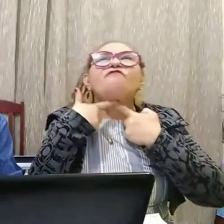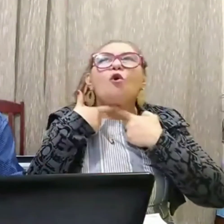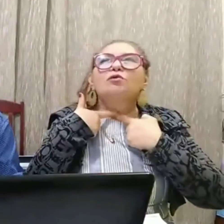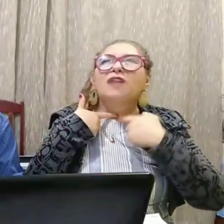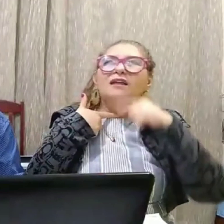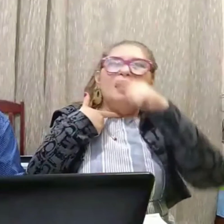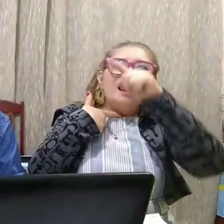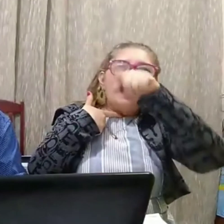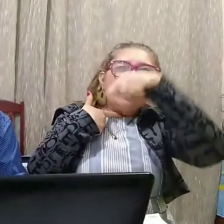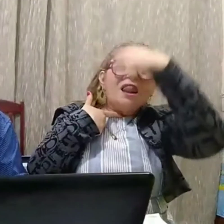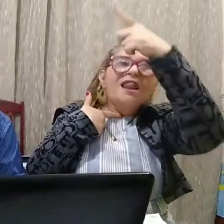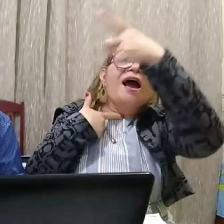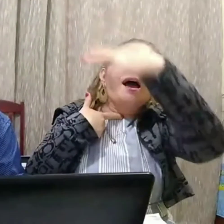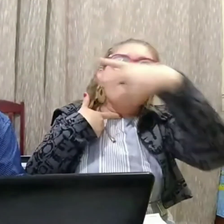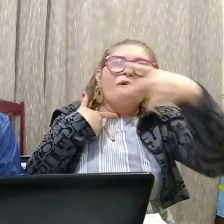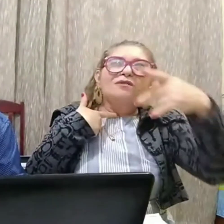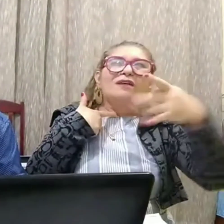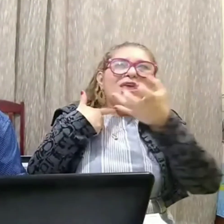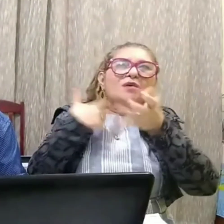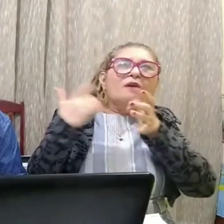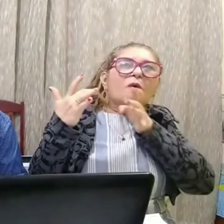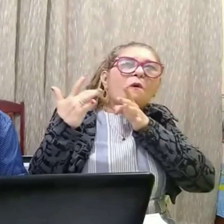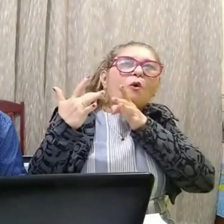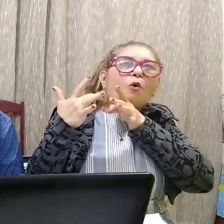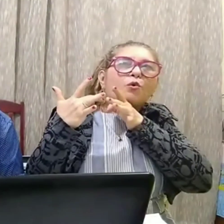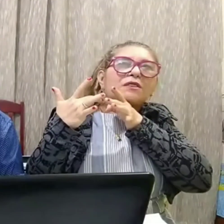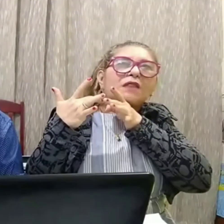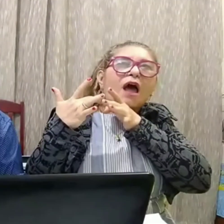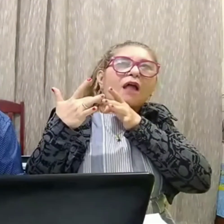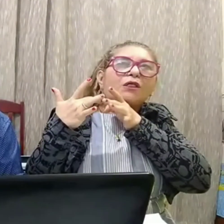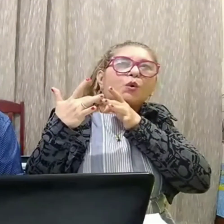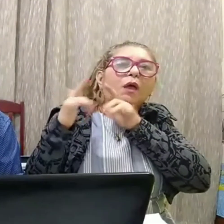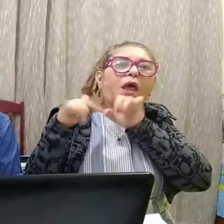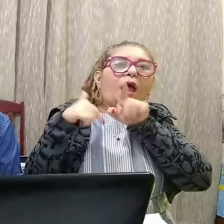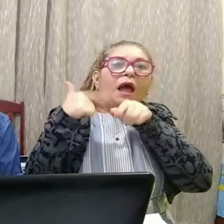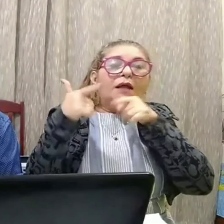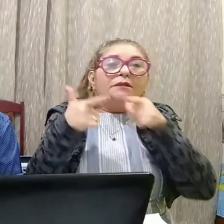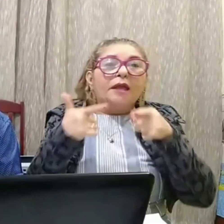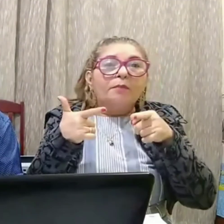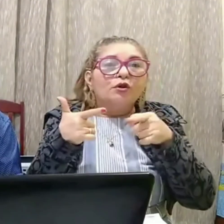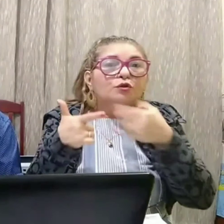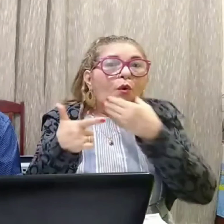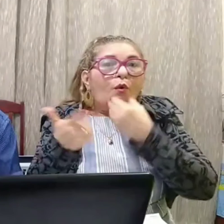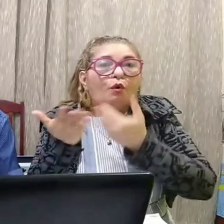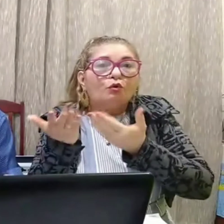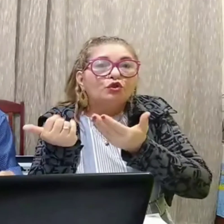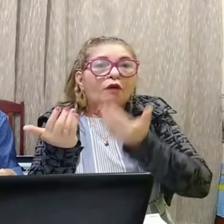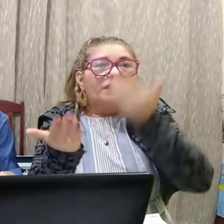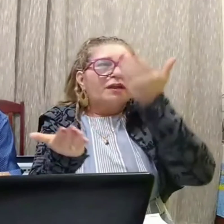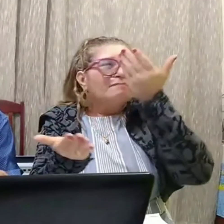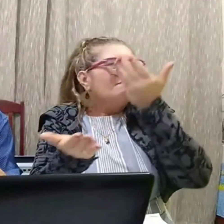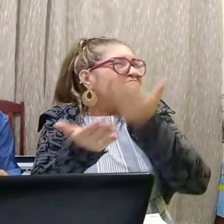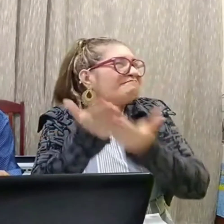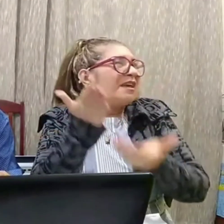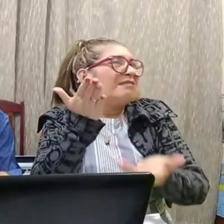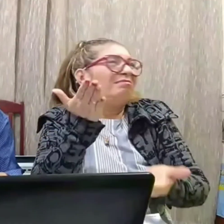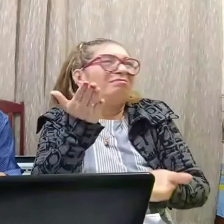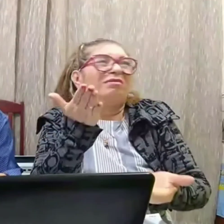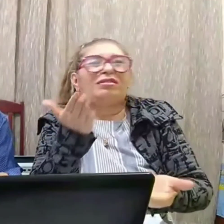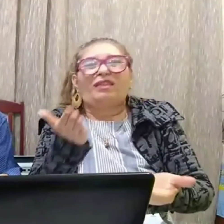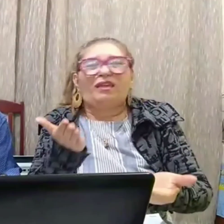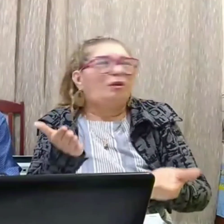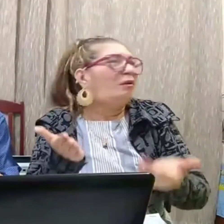lá de fora que ele não tinha contato, e isso fez com que ele perdesse, né, tudo aquilo que